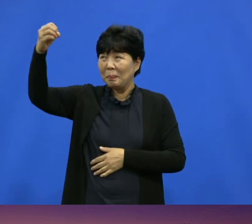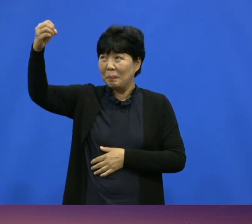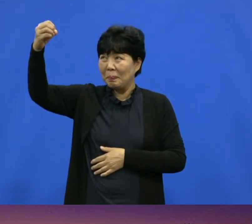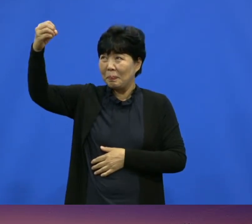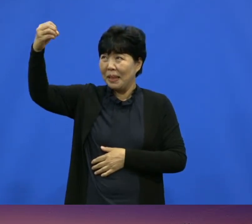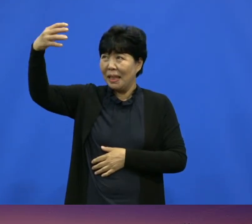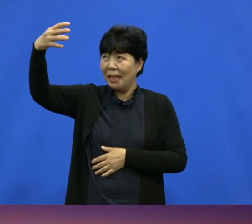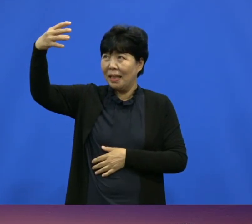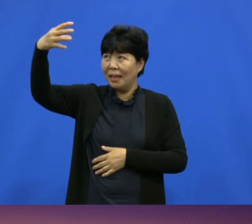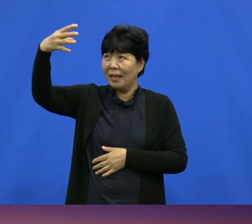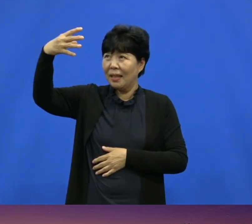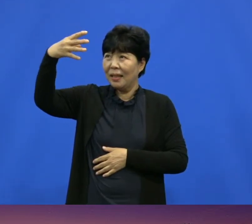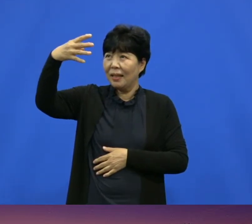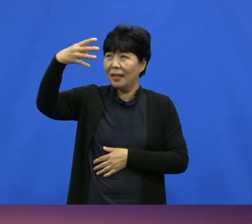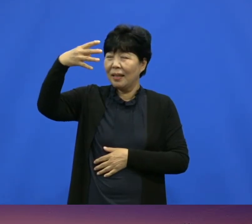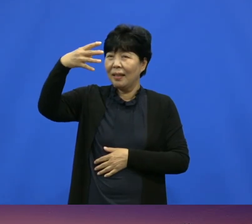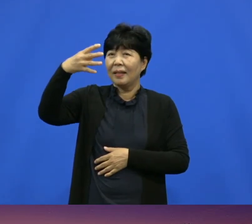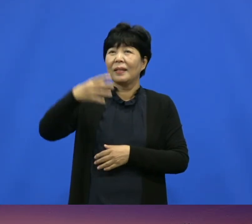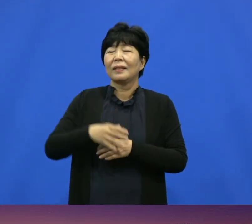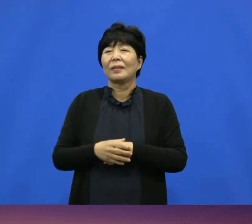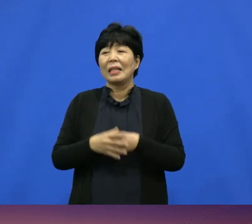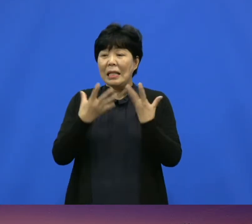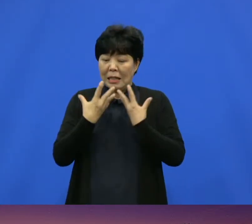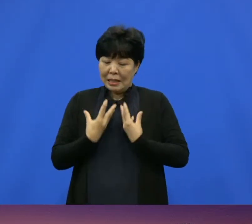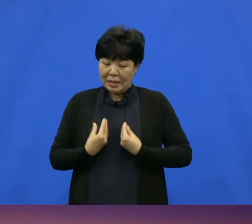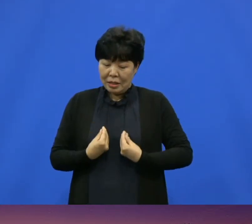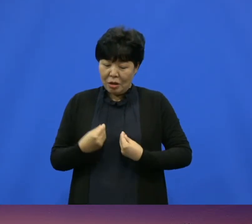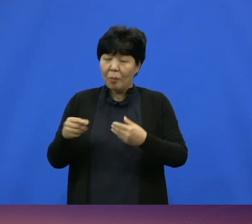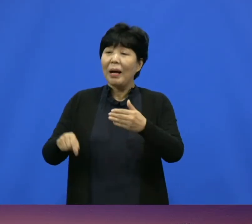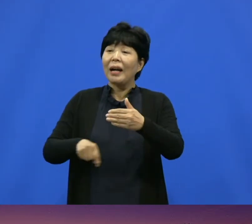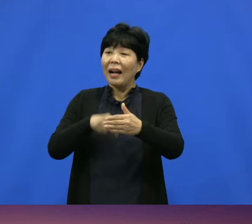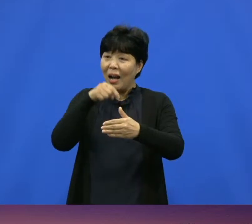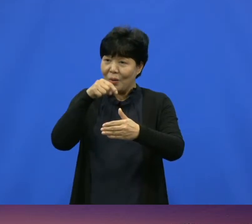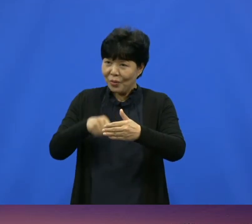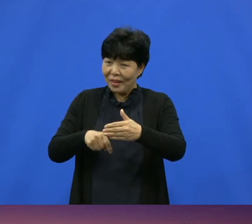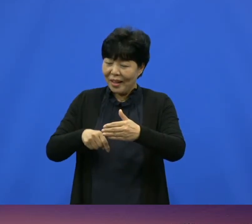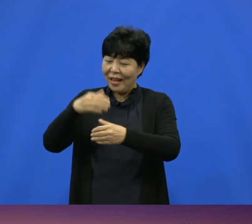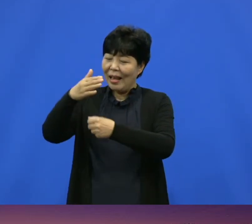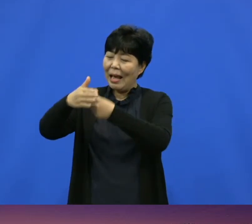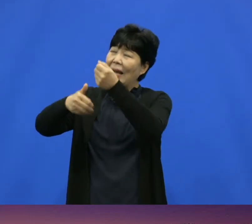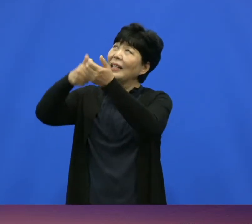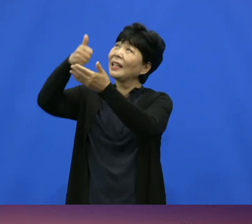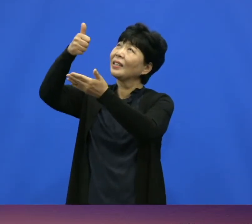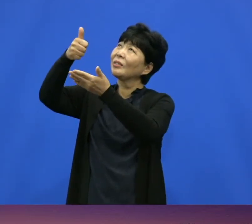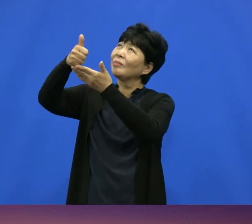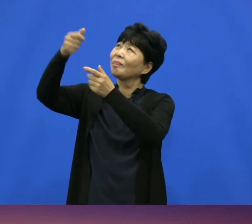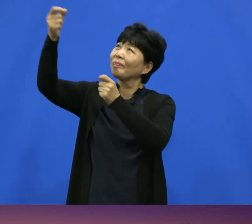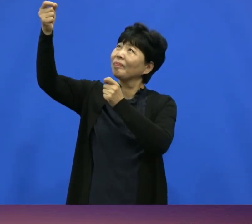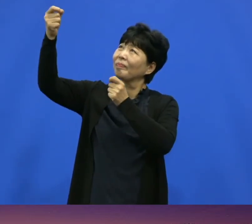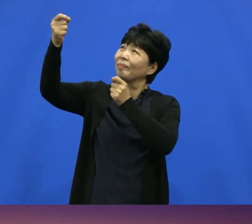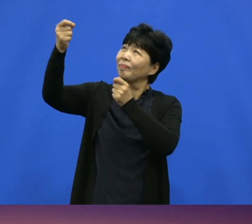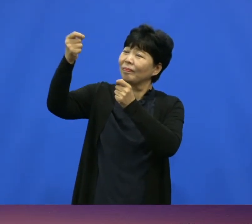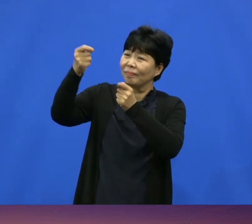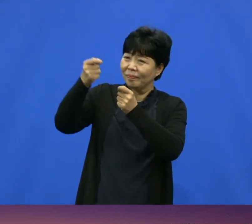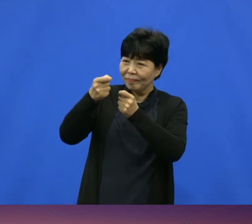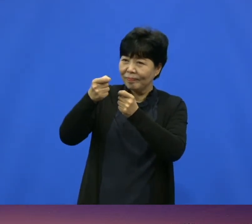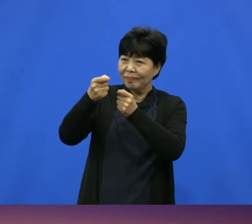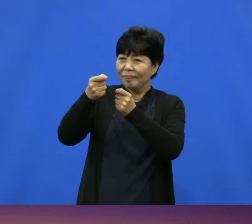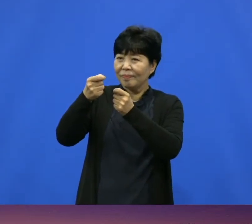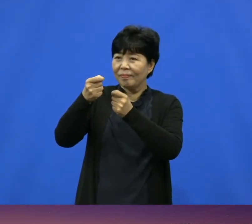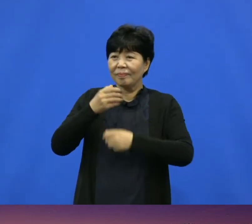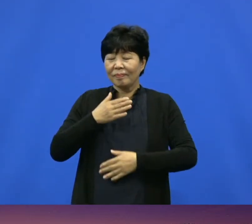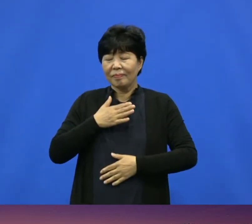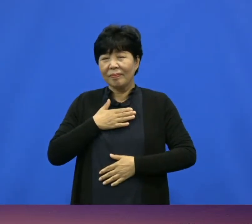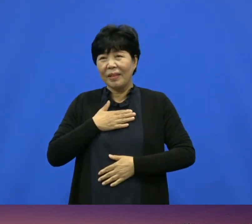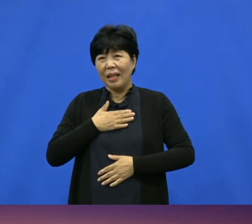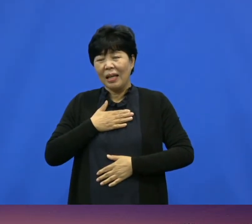강하게 스며들어온 것이죠. 그 뭐예요? 절망 가운데 다가온 하나님의 손길. 실패가 끝이 아니다. 그럼에도 불구하고